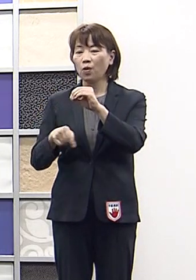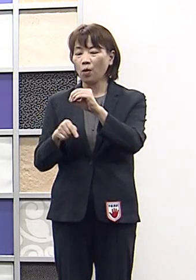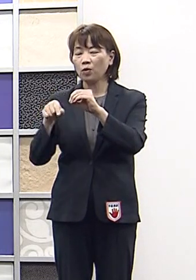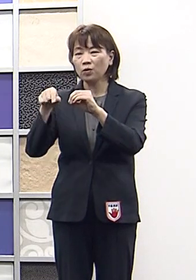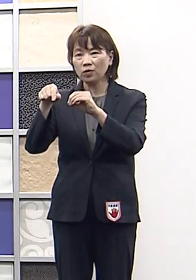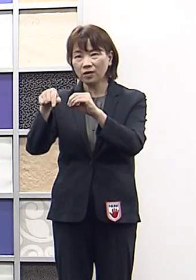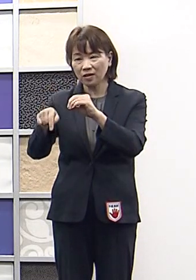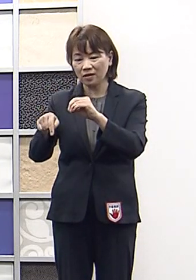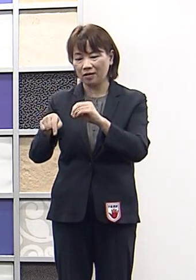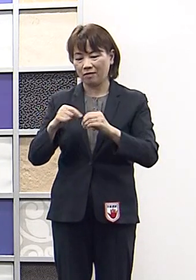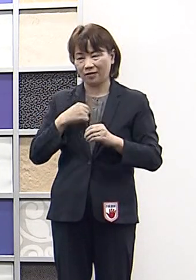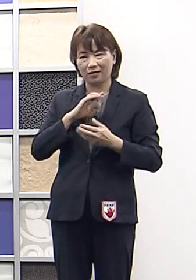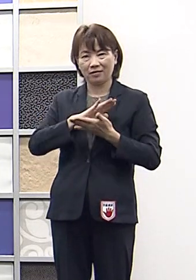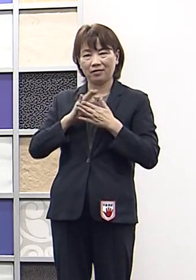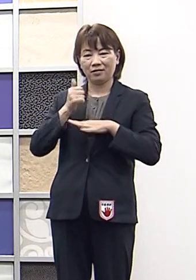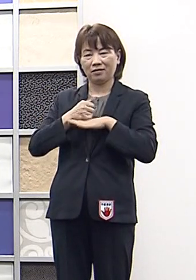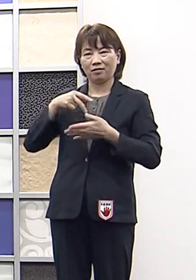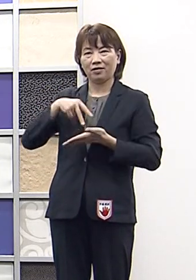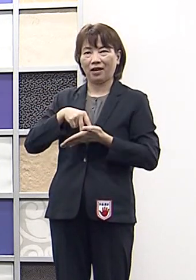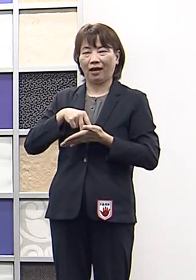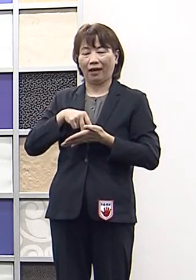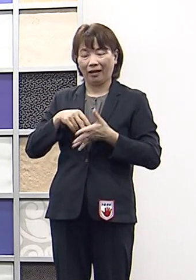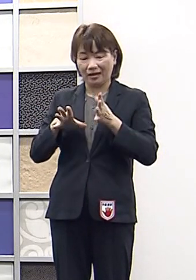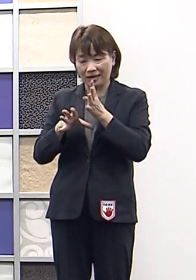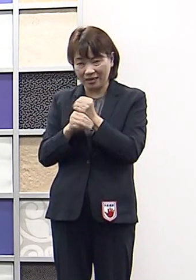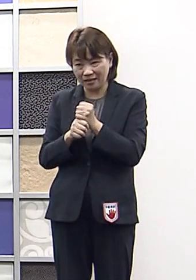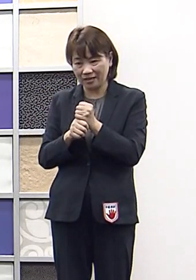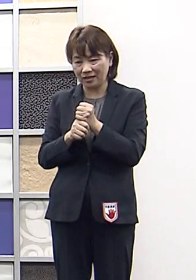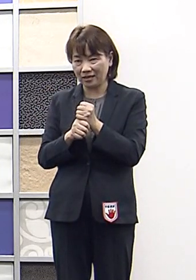として、期限を決めて、